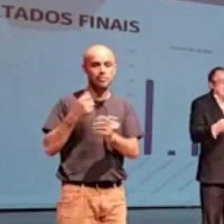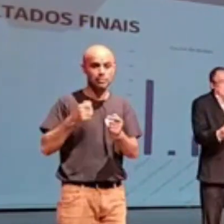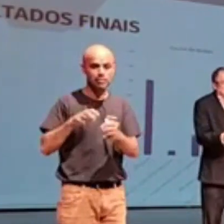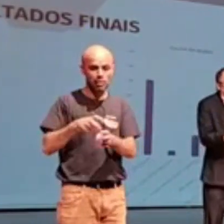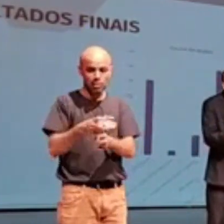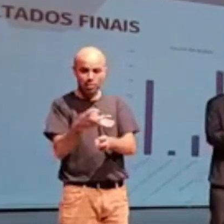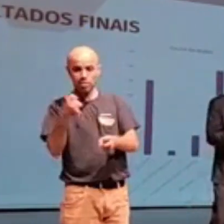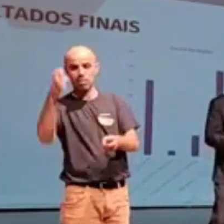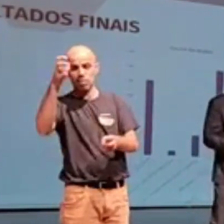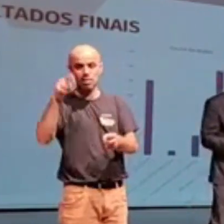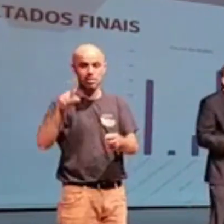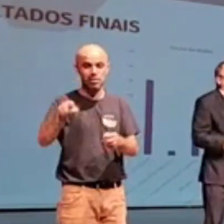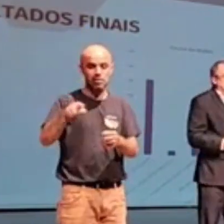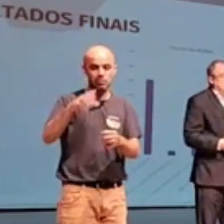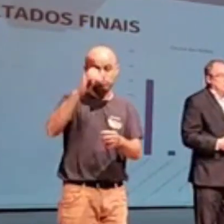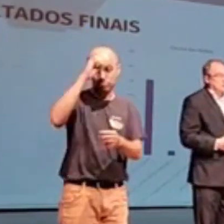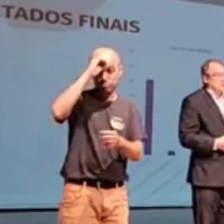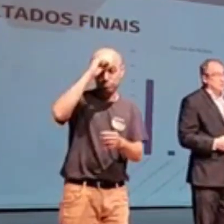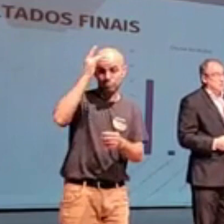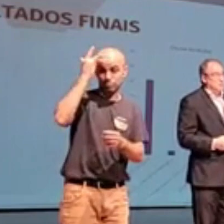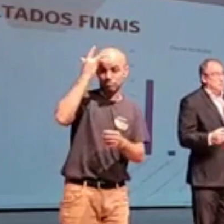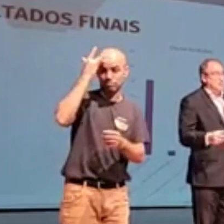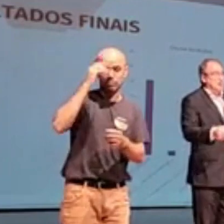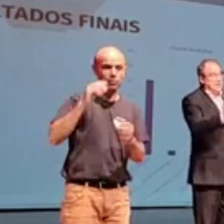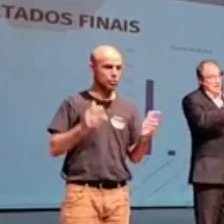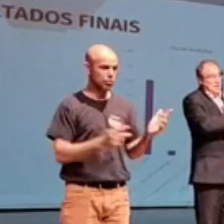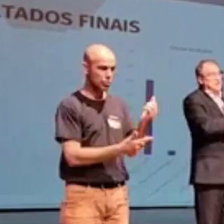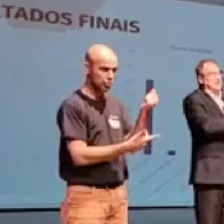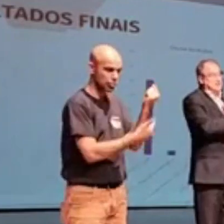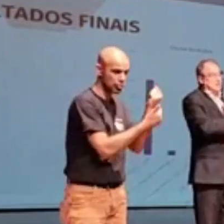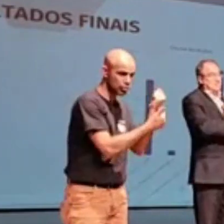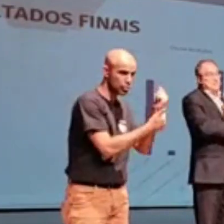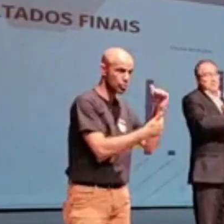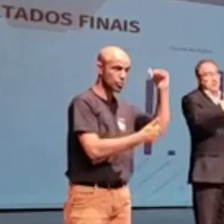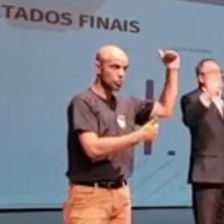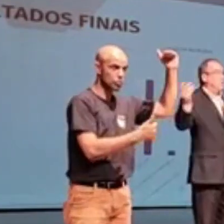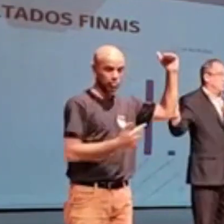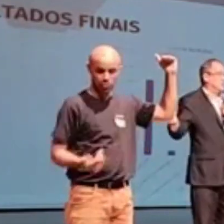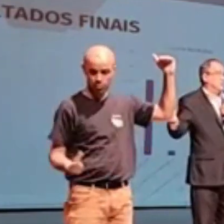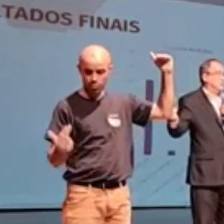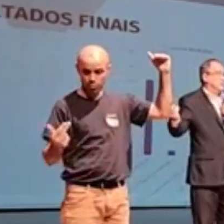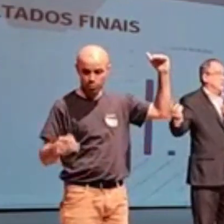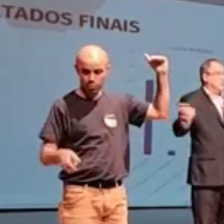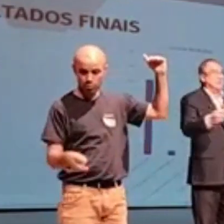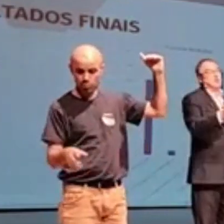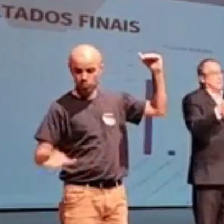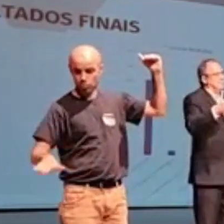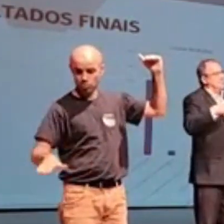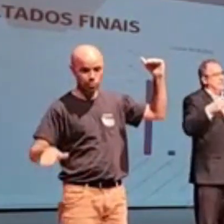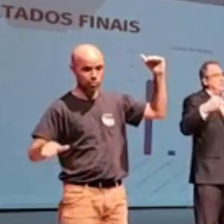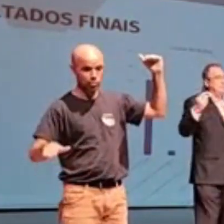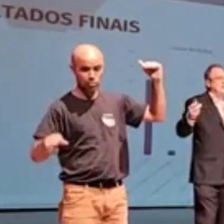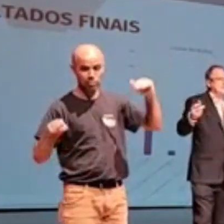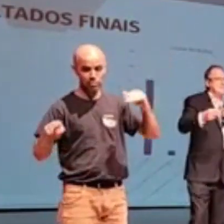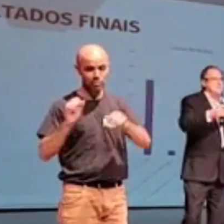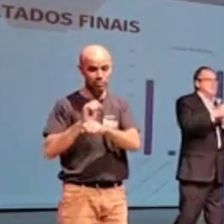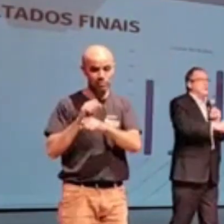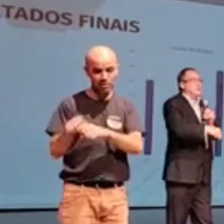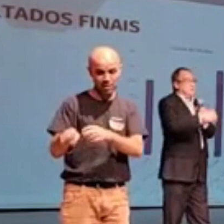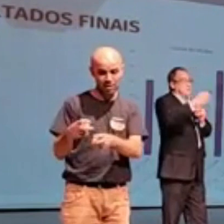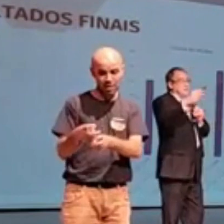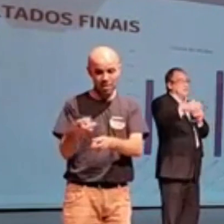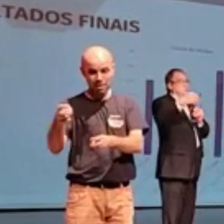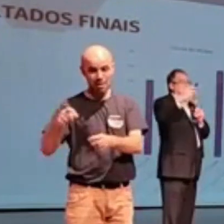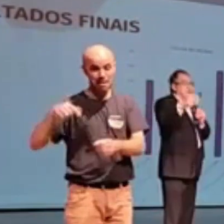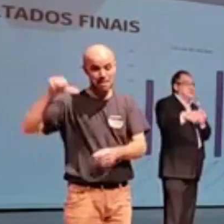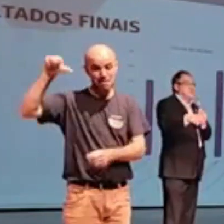rápido, que é uma imatura, qual que eu faço primeiro a cirurgia? Eu espero que a criança fique pior com a outra, não vai piorar mais, vai de 50,